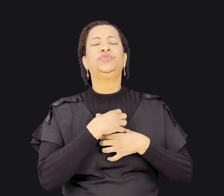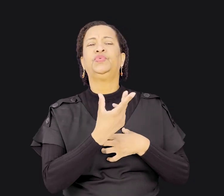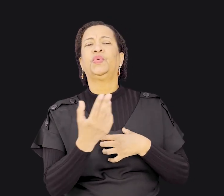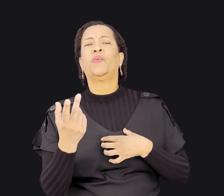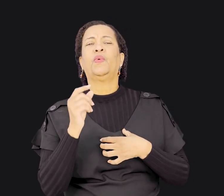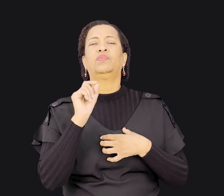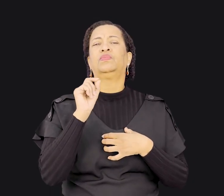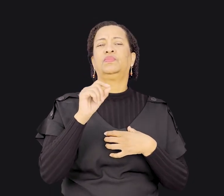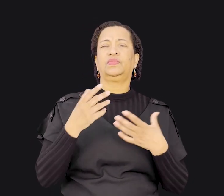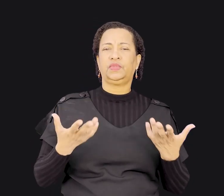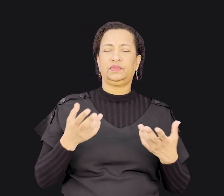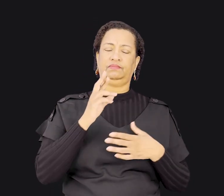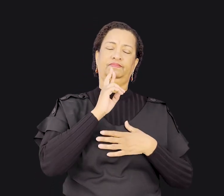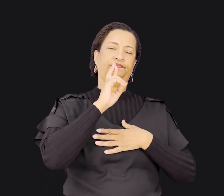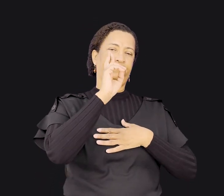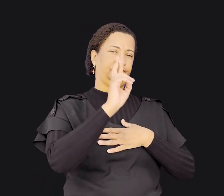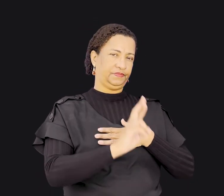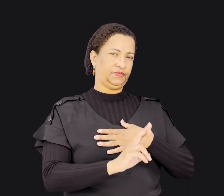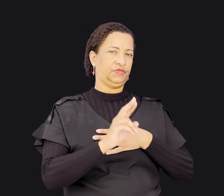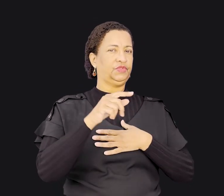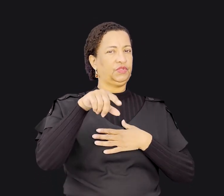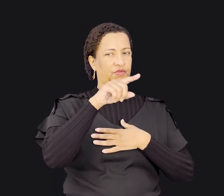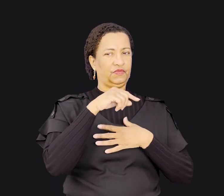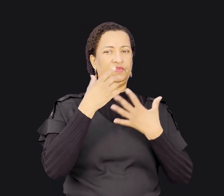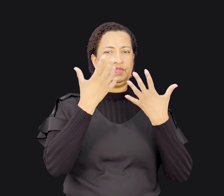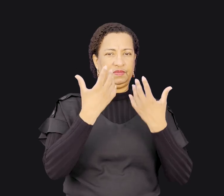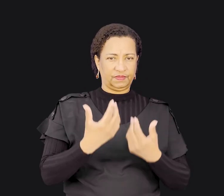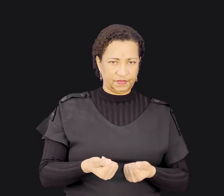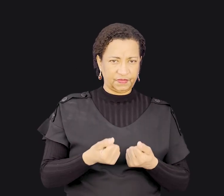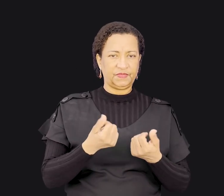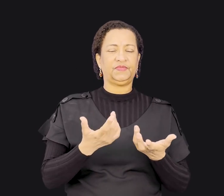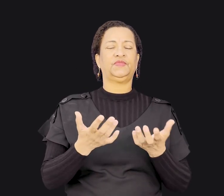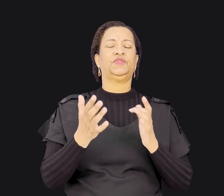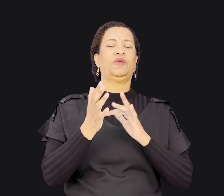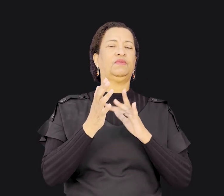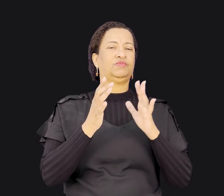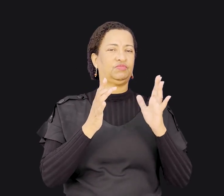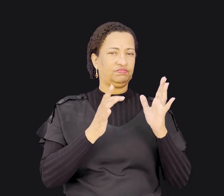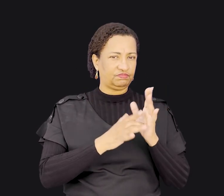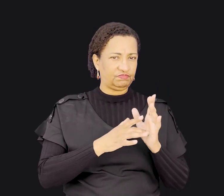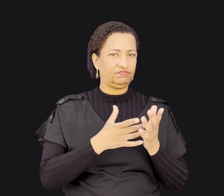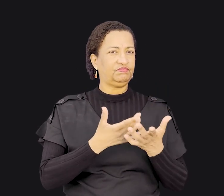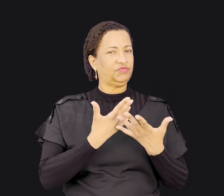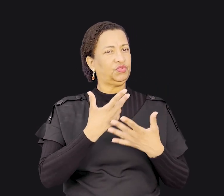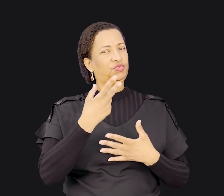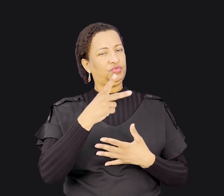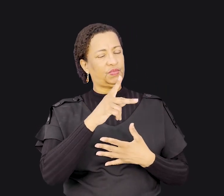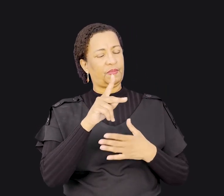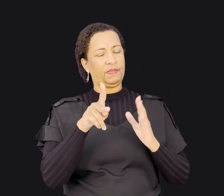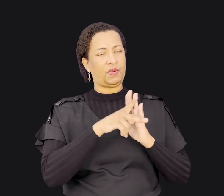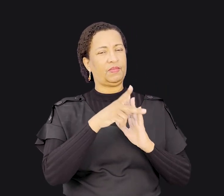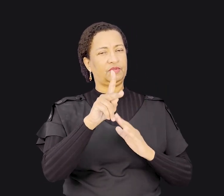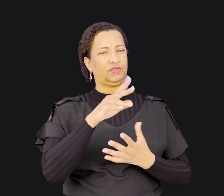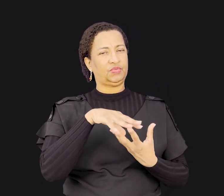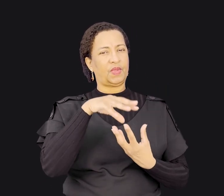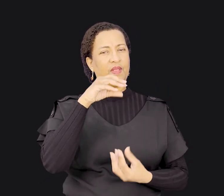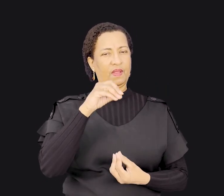o quê? Ele responde: vocês se converteram ao pastor e bispo de suas almas. Aqui está uma figura da